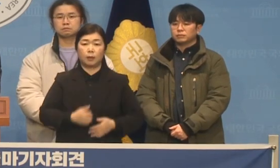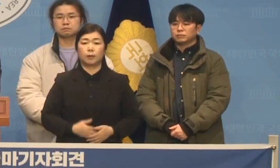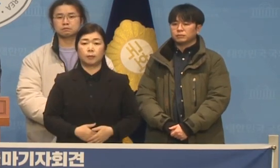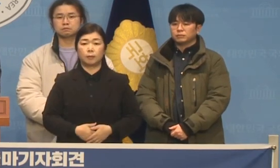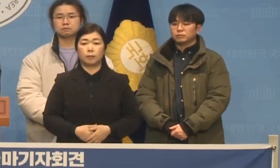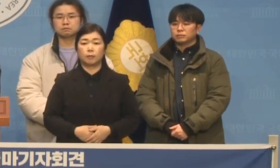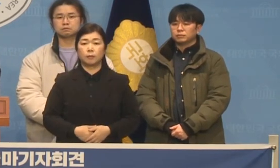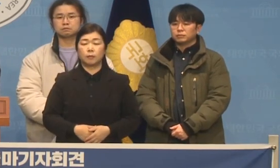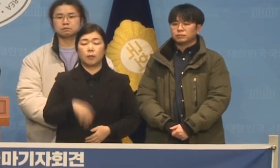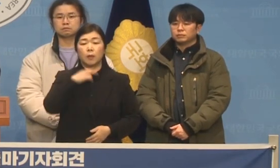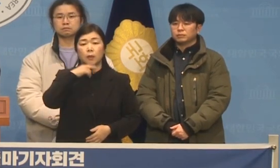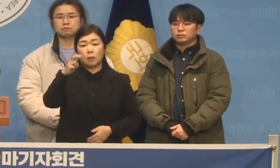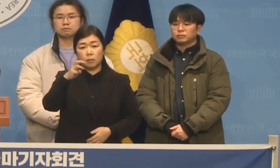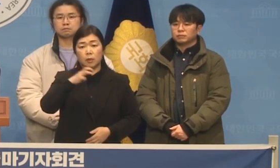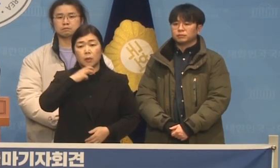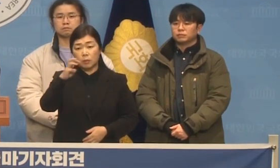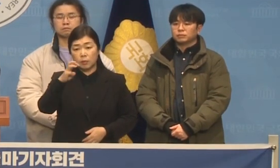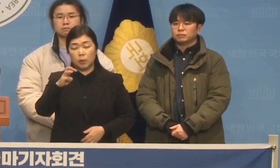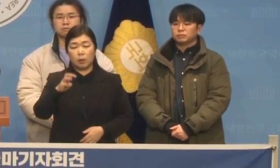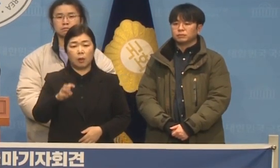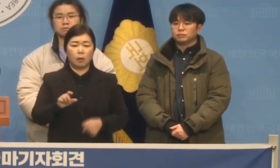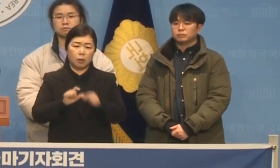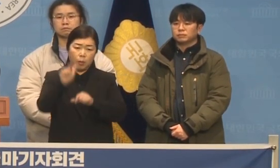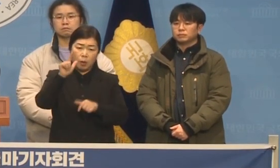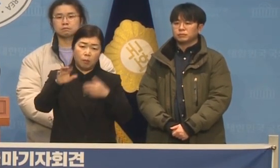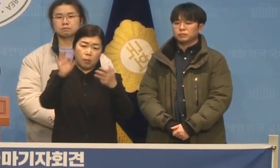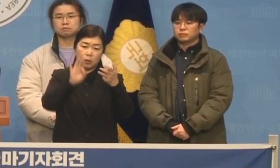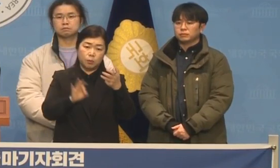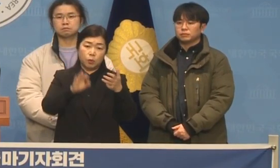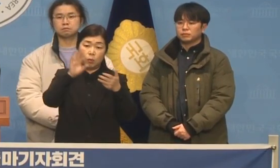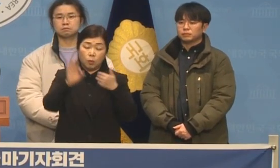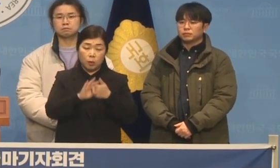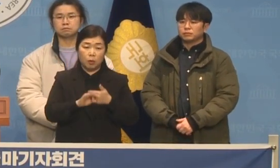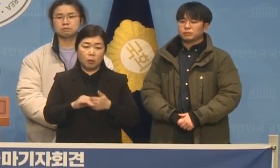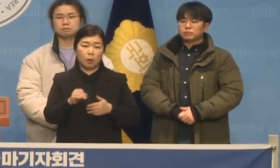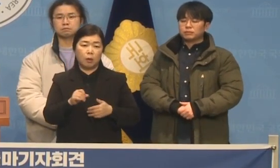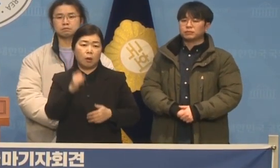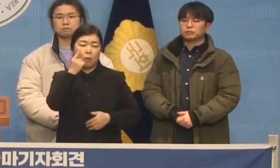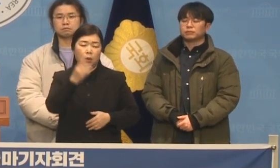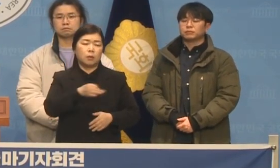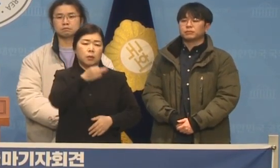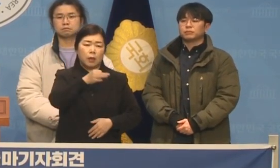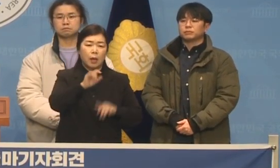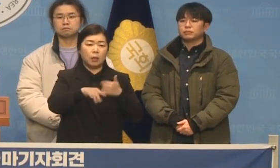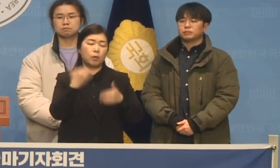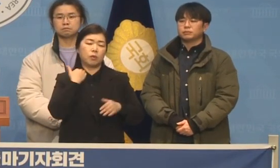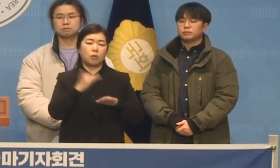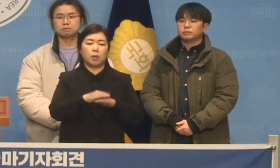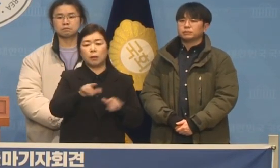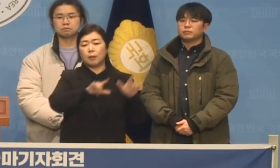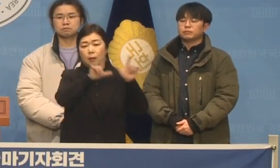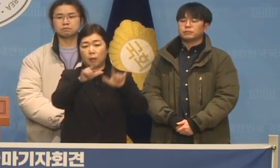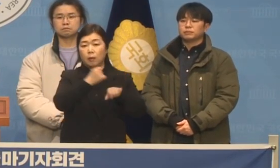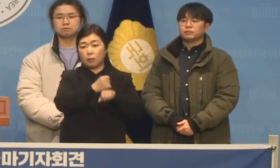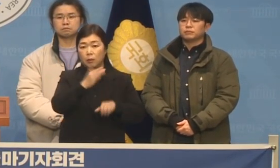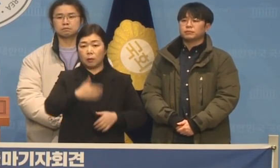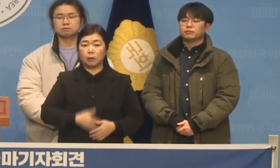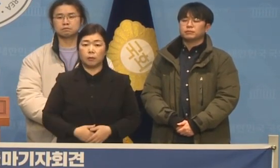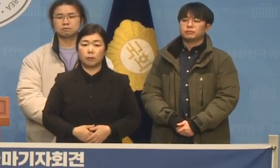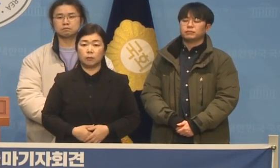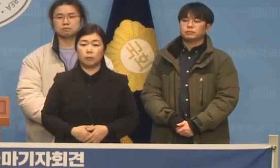아시겠지만 2030의 80%는 세입자로 살아갑니다. 이들을 대변하는 정치로 민주당의 승리를